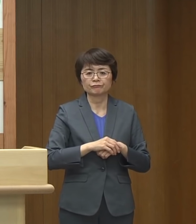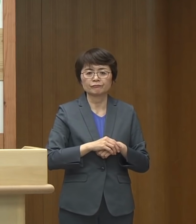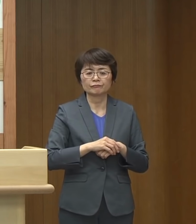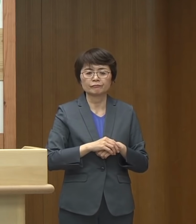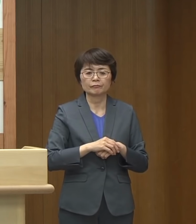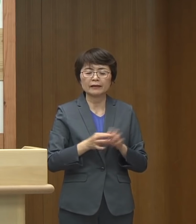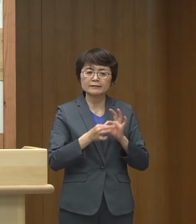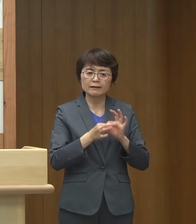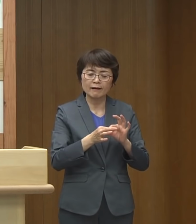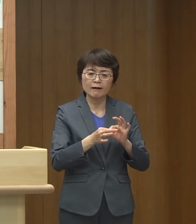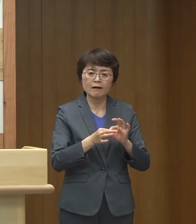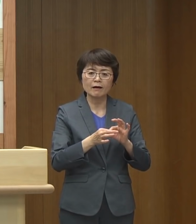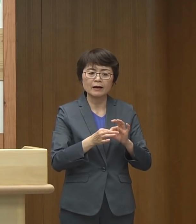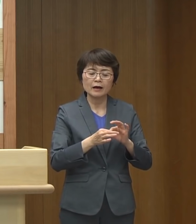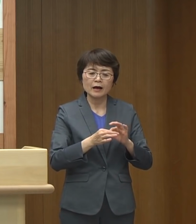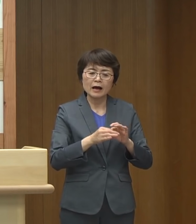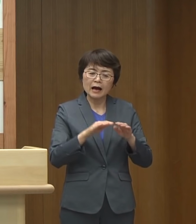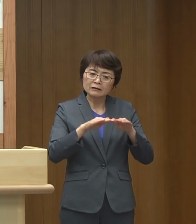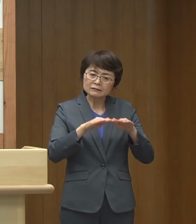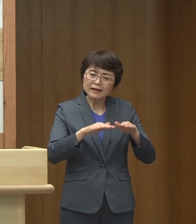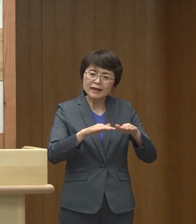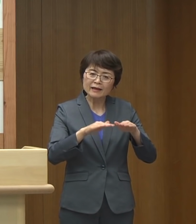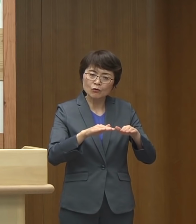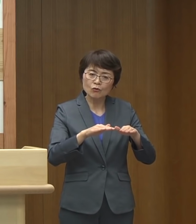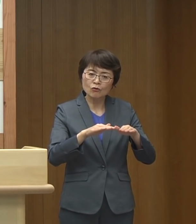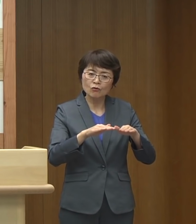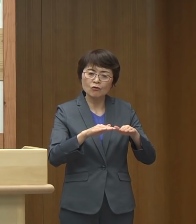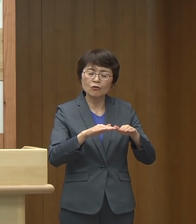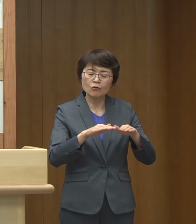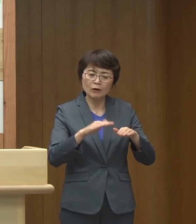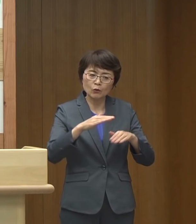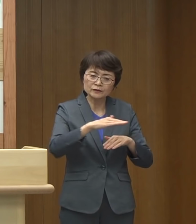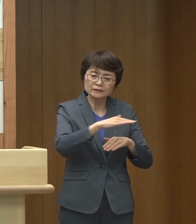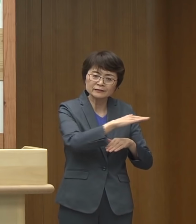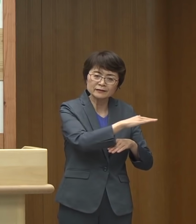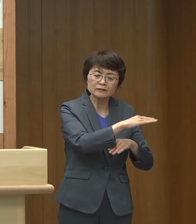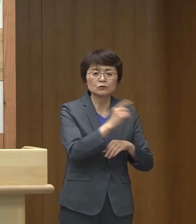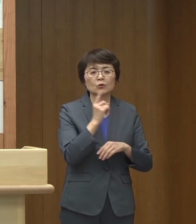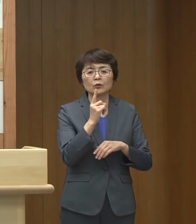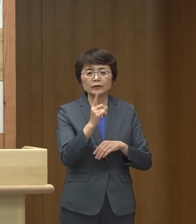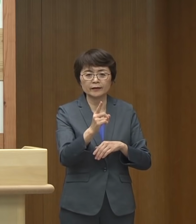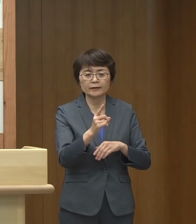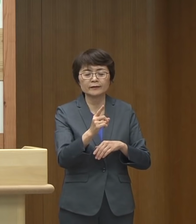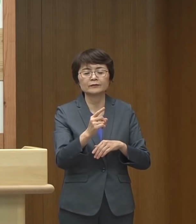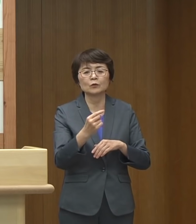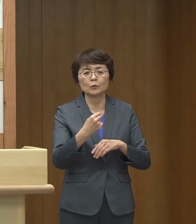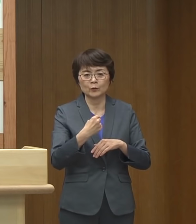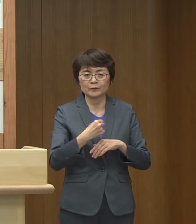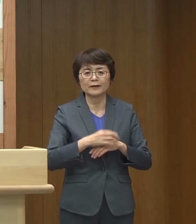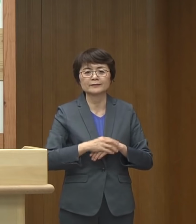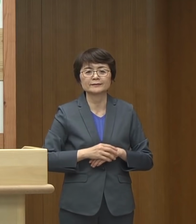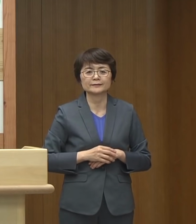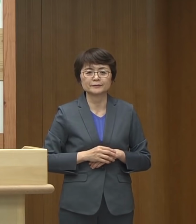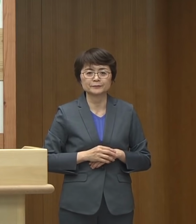味では一定の制御下に置くことができているというふうに言えると思っております